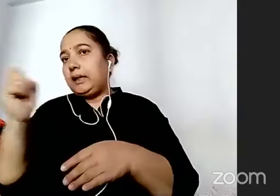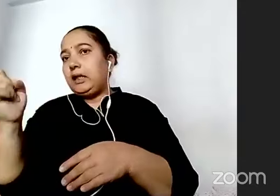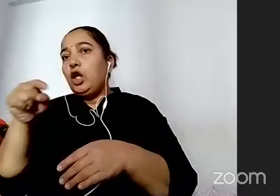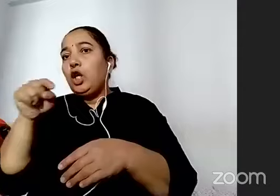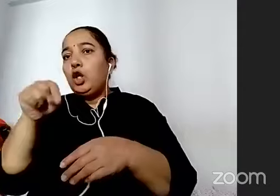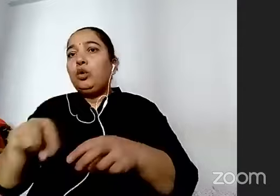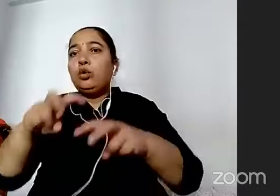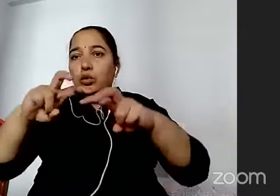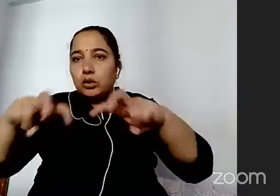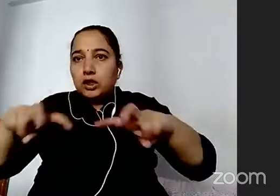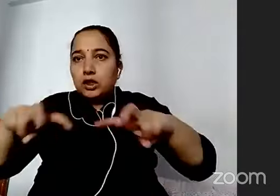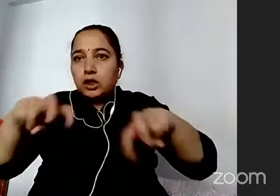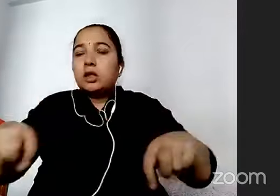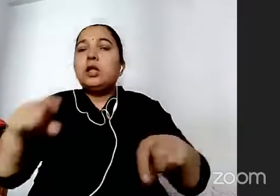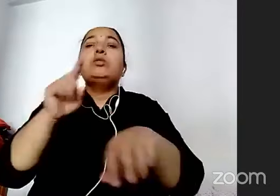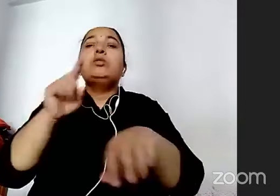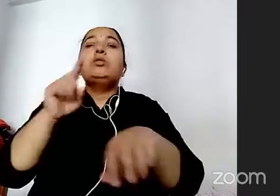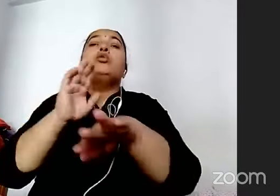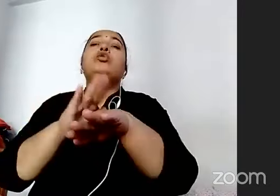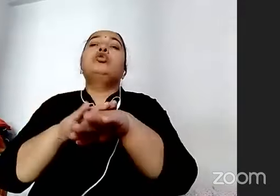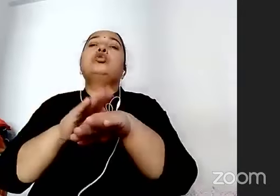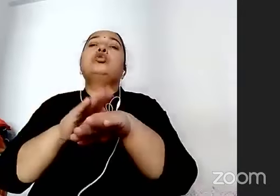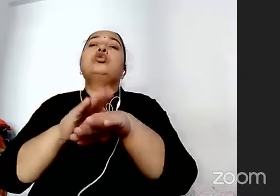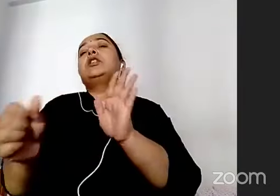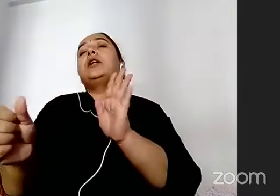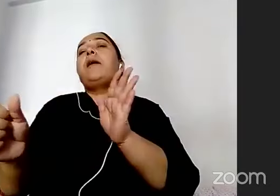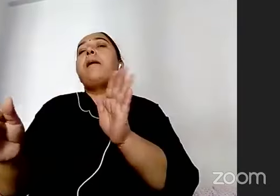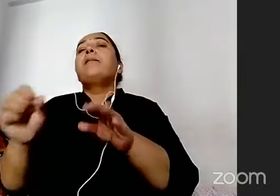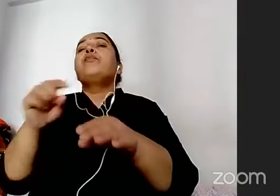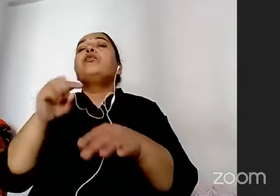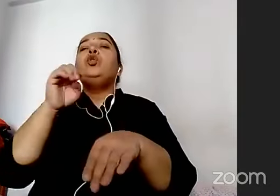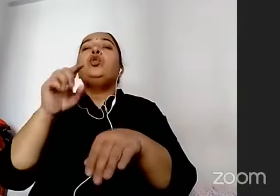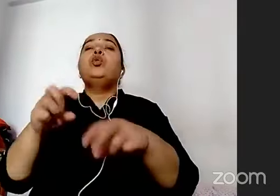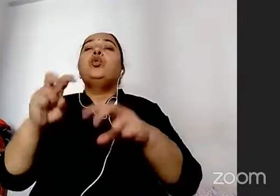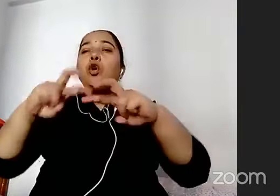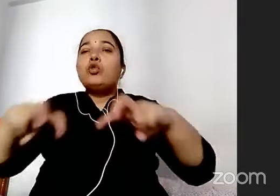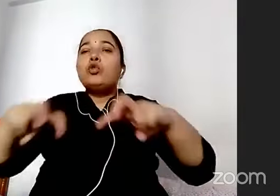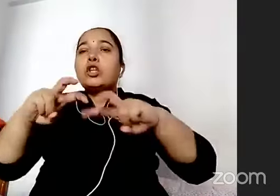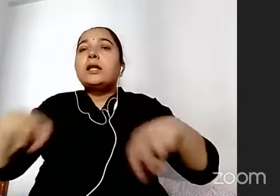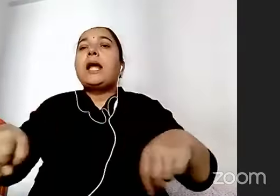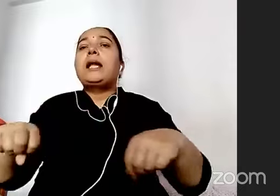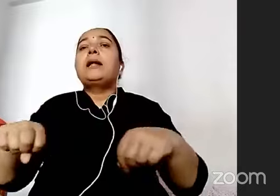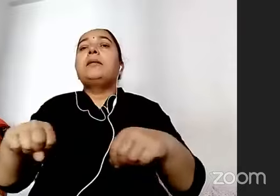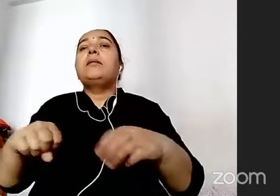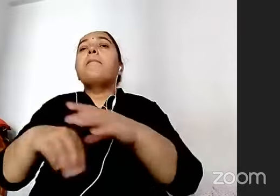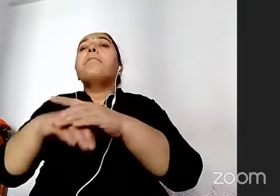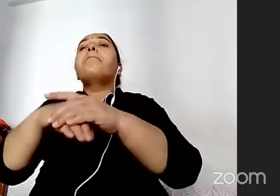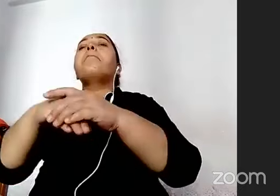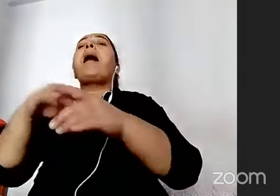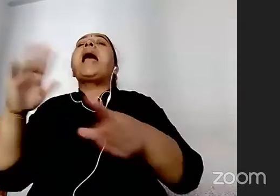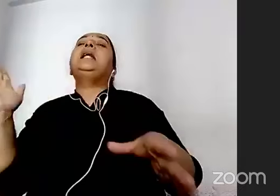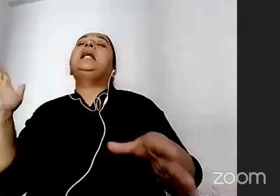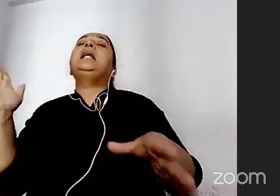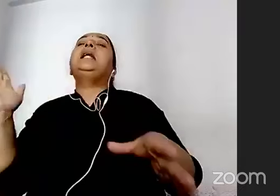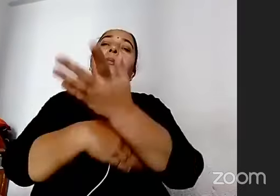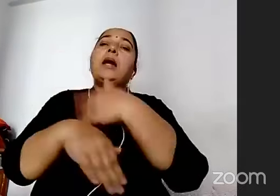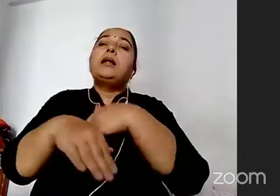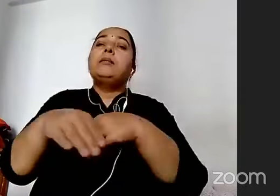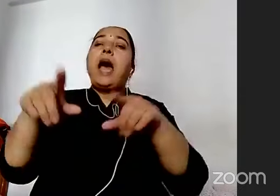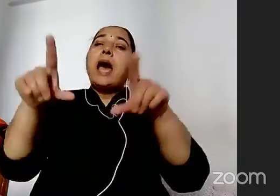इट्स टोटली भ्याक्युम, यो रिसर्चले छुँदैन। त्यही भएर तपाईँले मलाई चाहिँ आदिवासी महिलाको हकमा चाहिँ यो यो डिफाइन